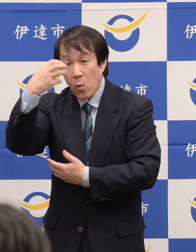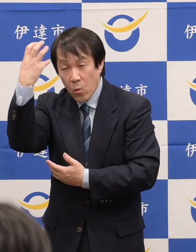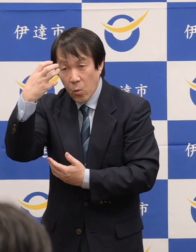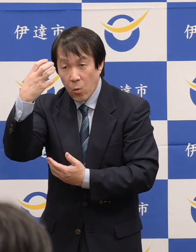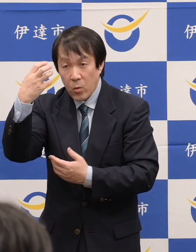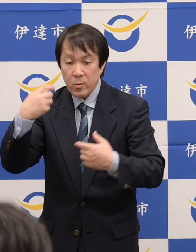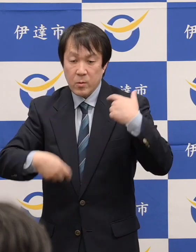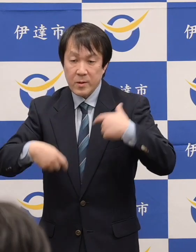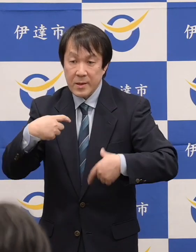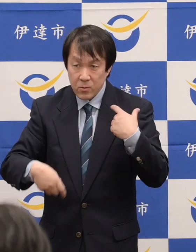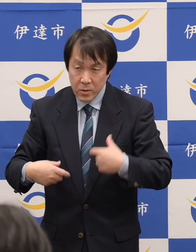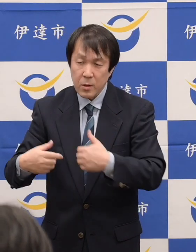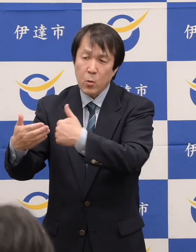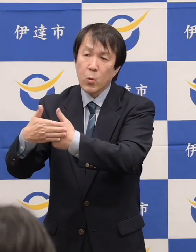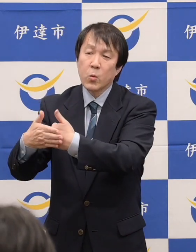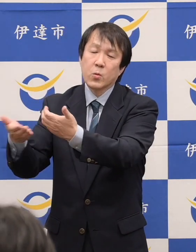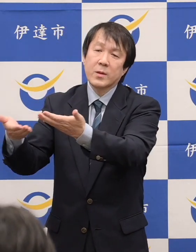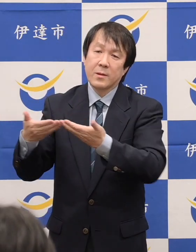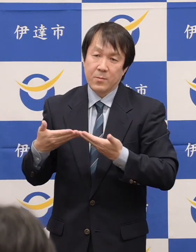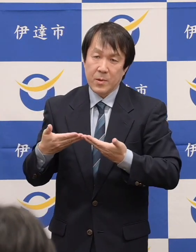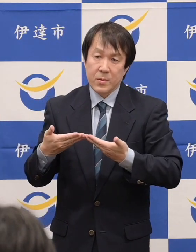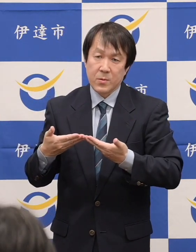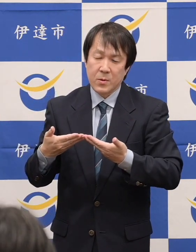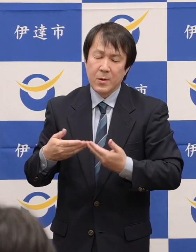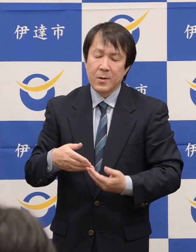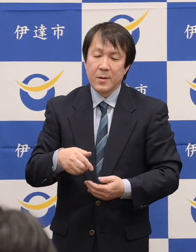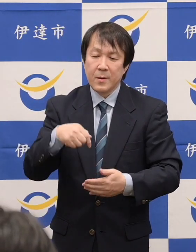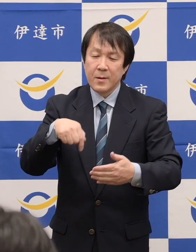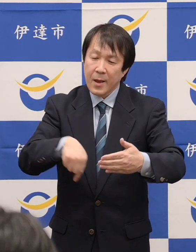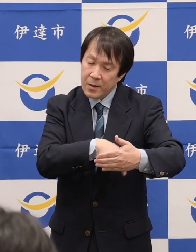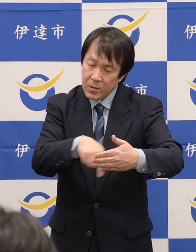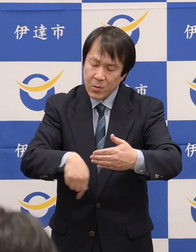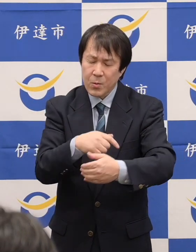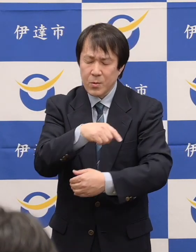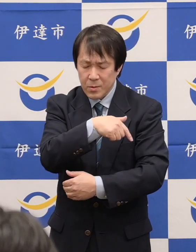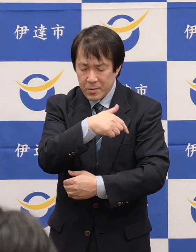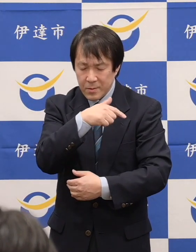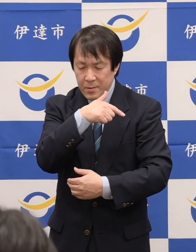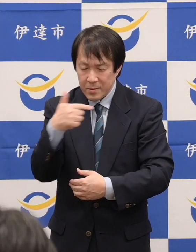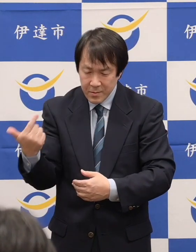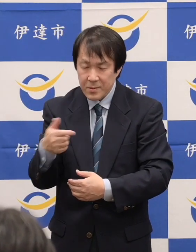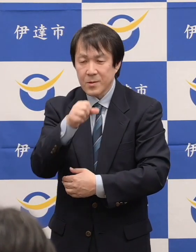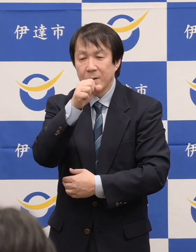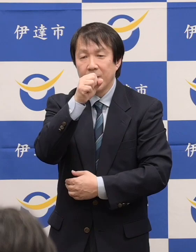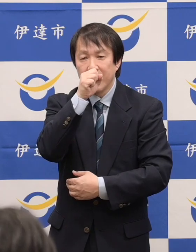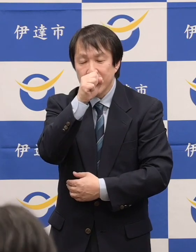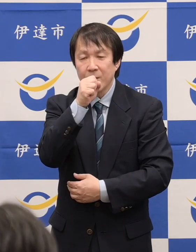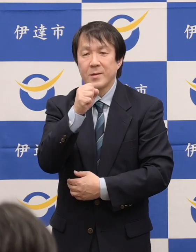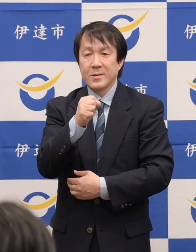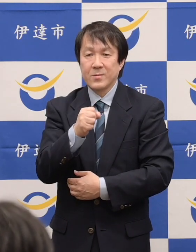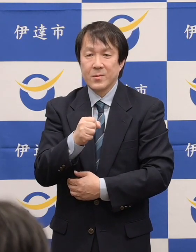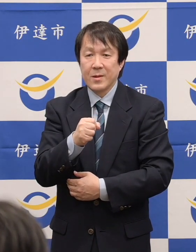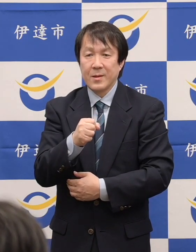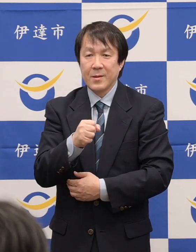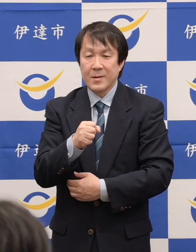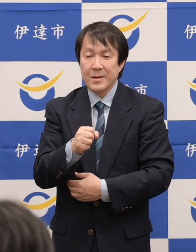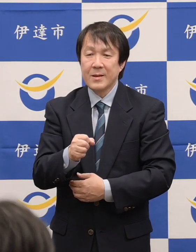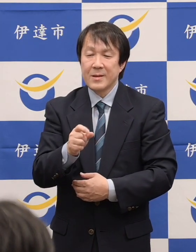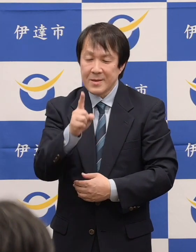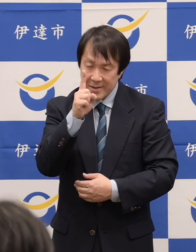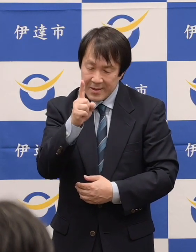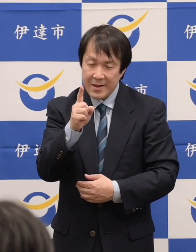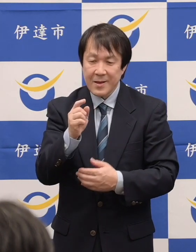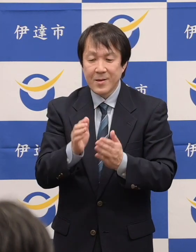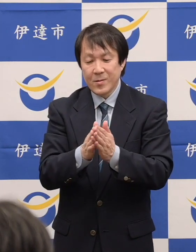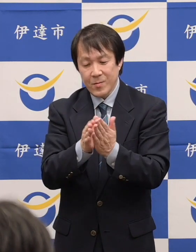力をいただいているところであります。大変素晴らしい写真集でございますので、どうか一度見ていただきまして、伊達の良さを